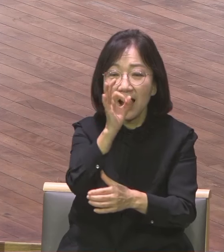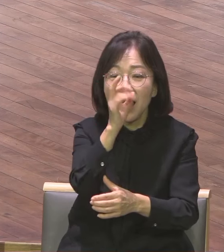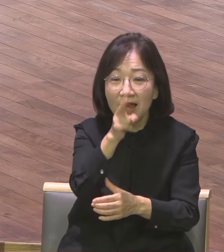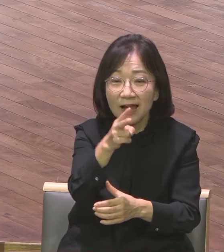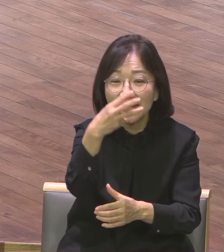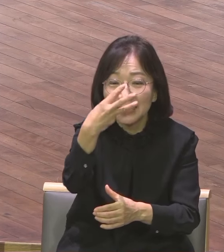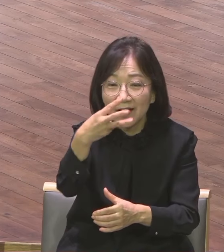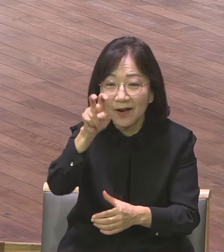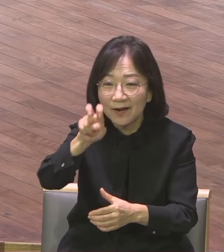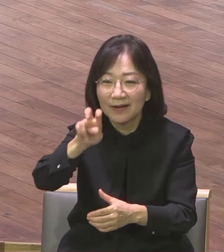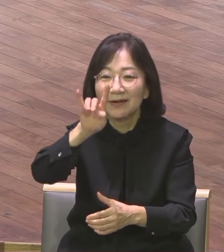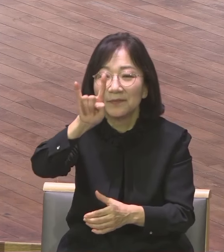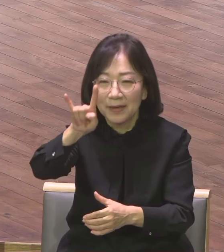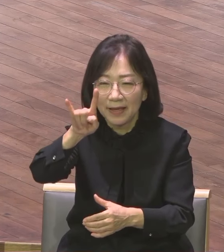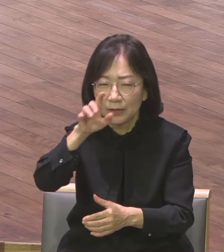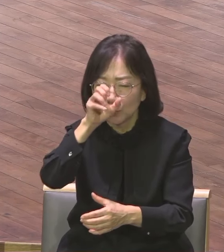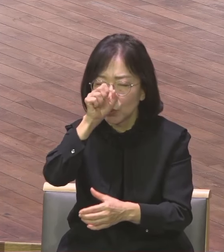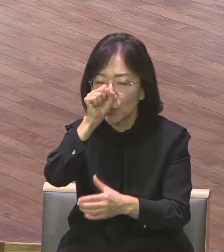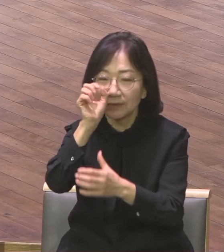거짓과